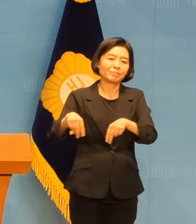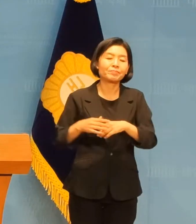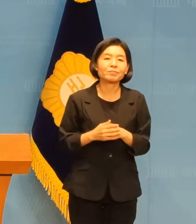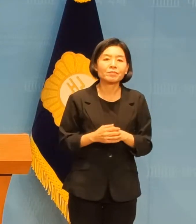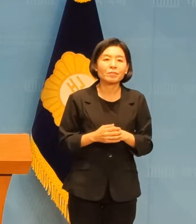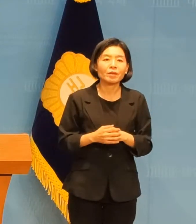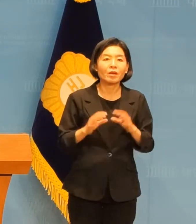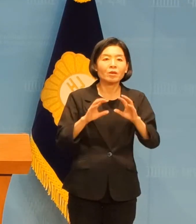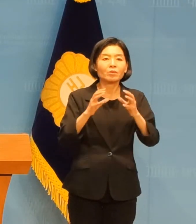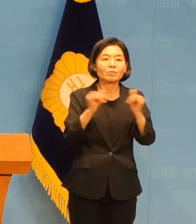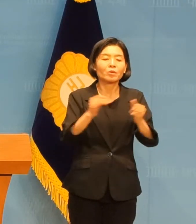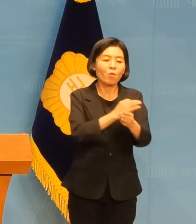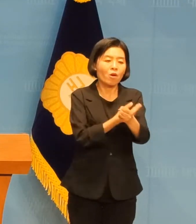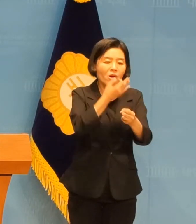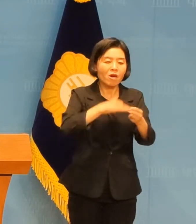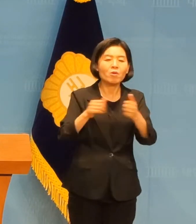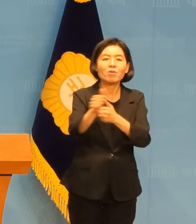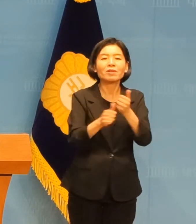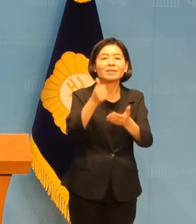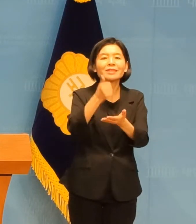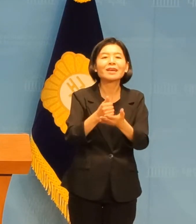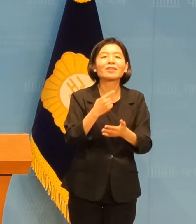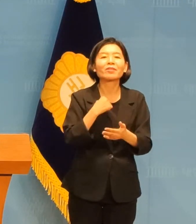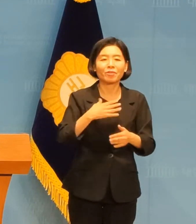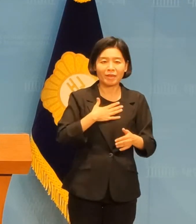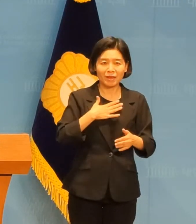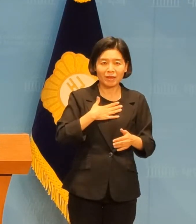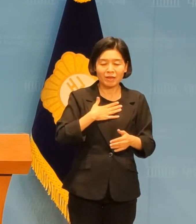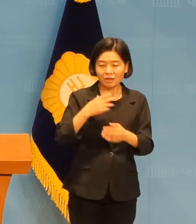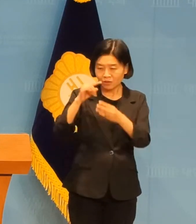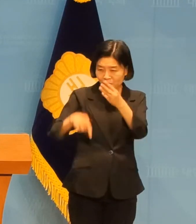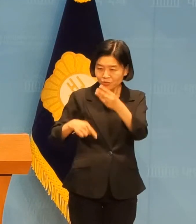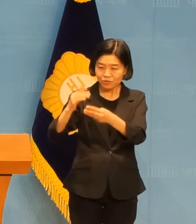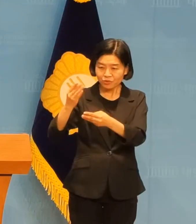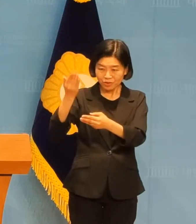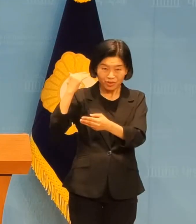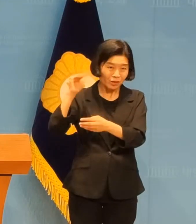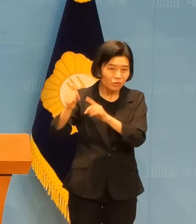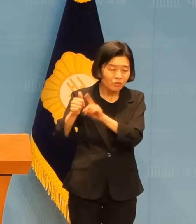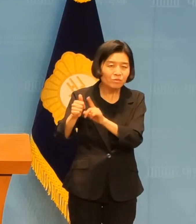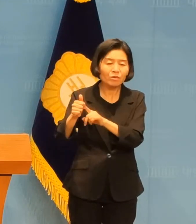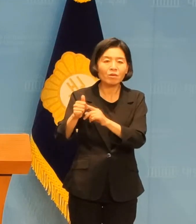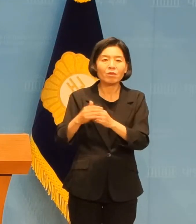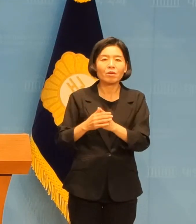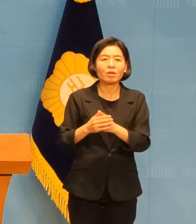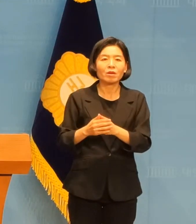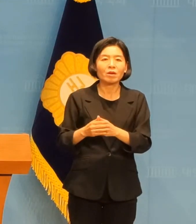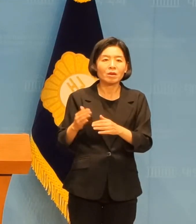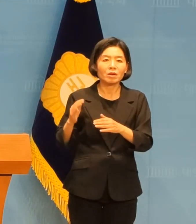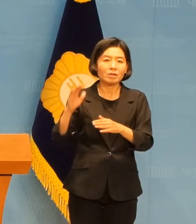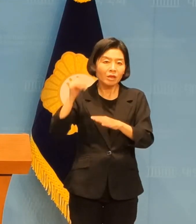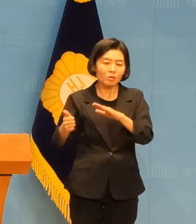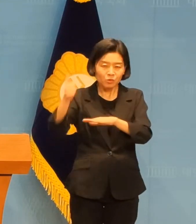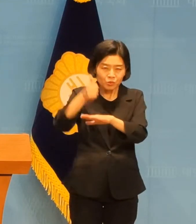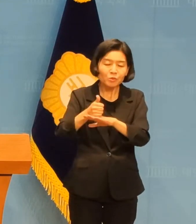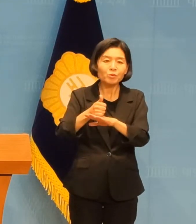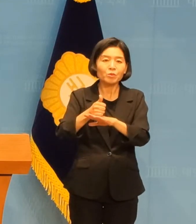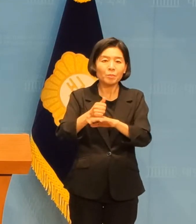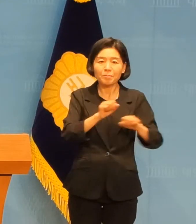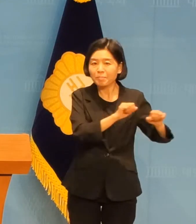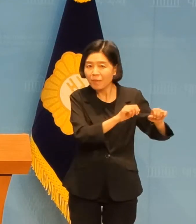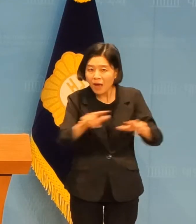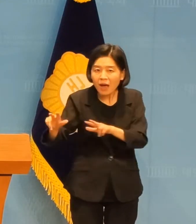제가 국민권익위원장 재임 시절에 윤석열 전 대통령은 거의 취임하자마자 도어